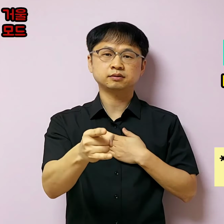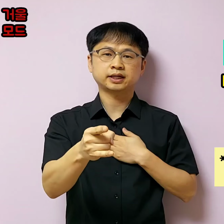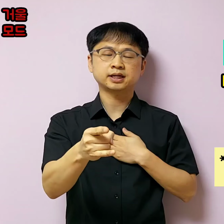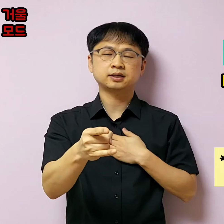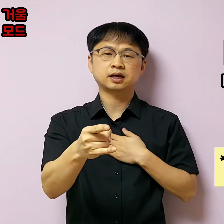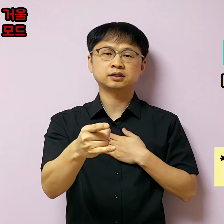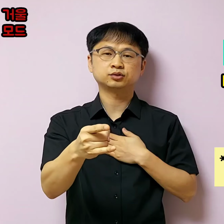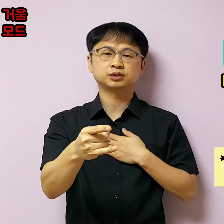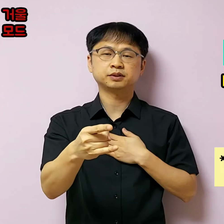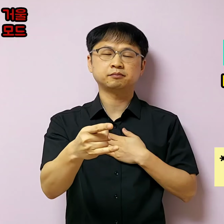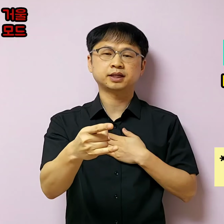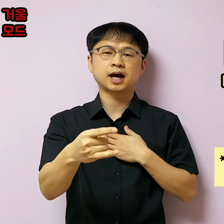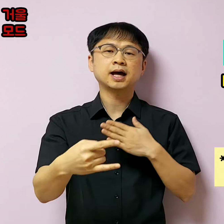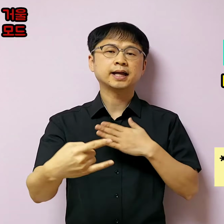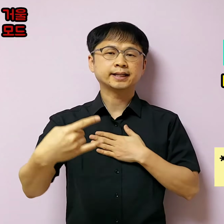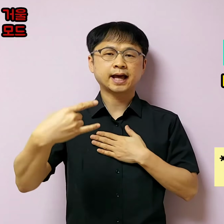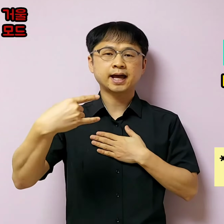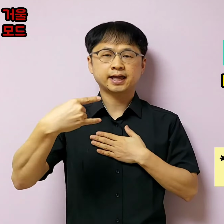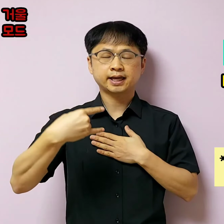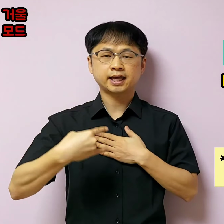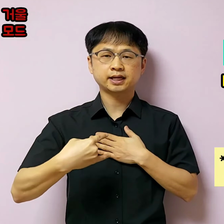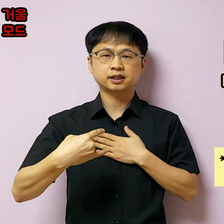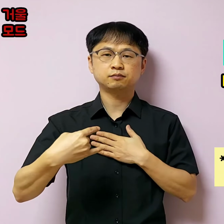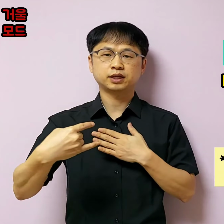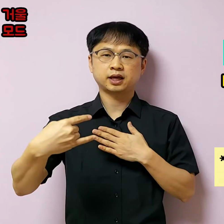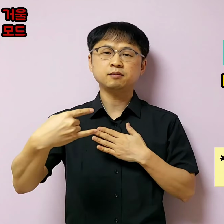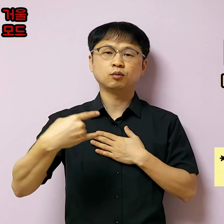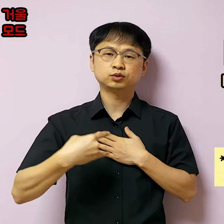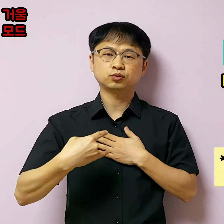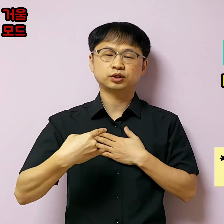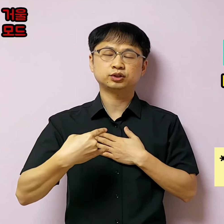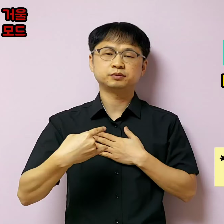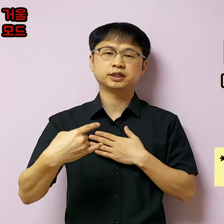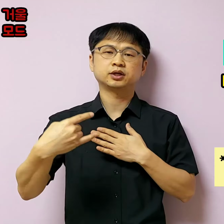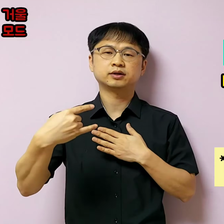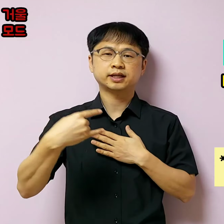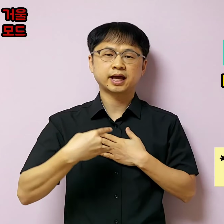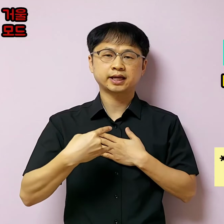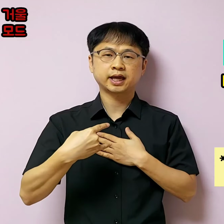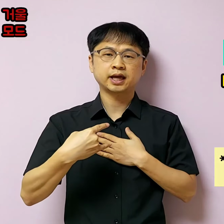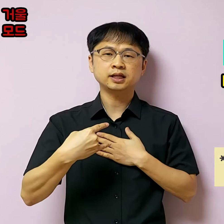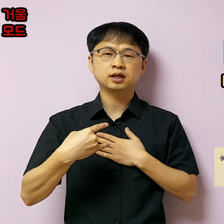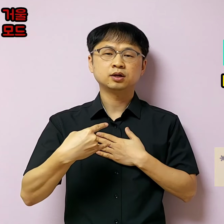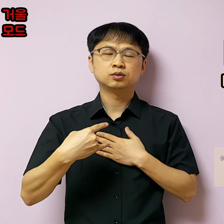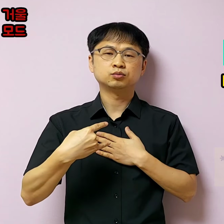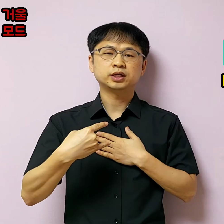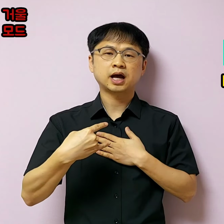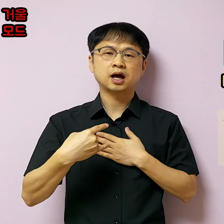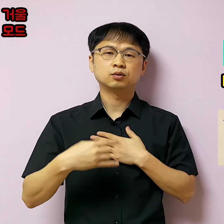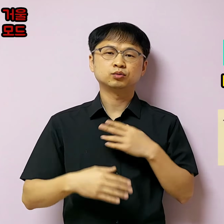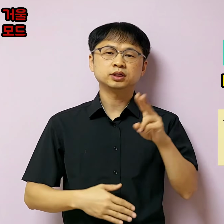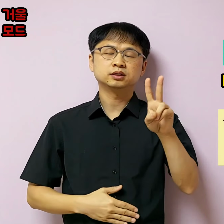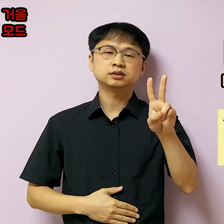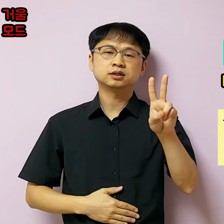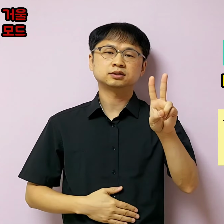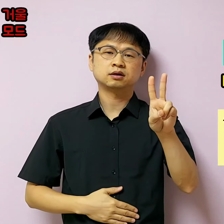펴서 대상을 가리켜 주시면 됩니다. 나에게 했기 때문에 몸쪽으로 해주시면 되죠. 나에겐 우리가, 우리는